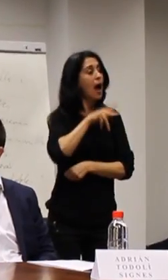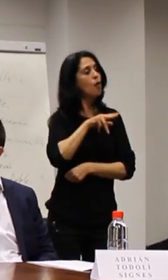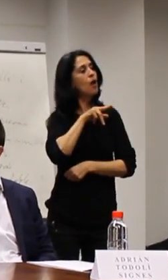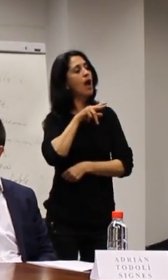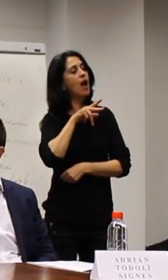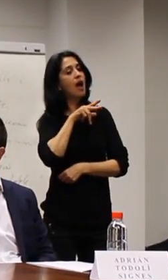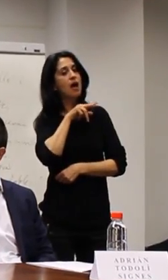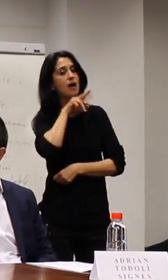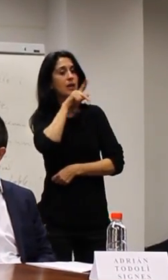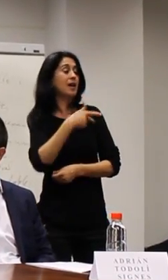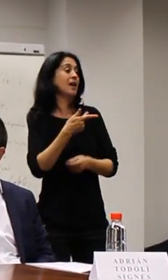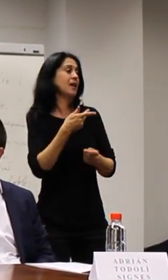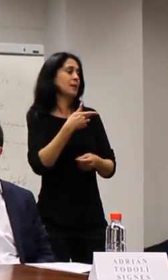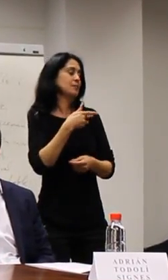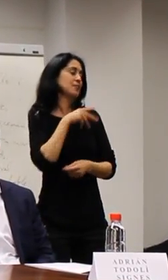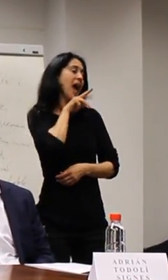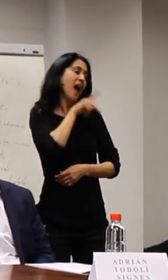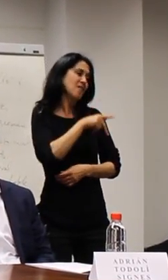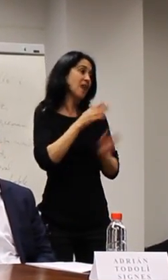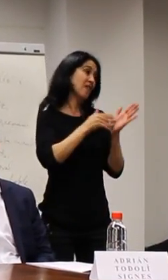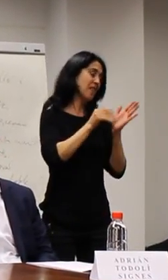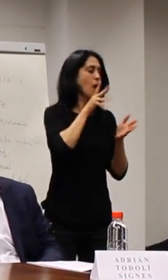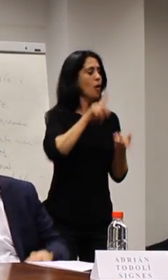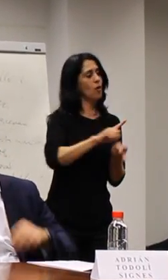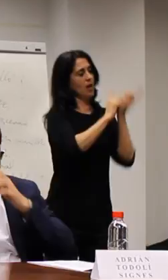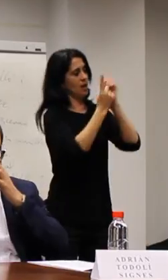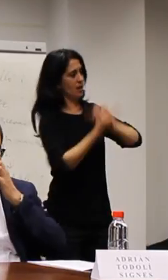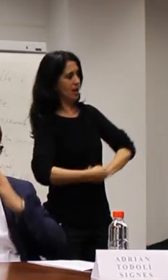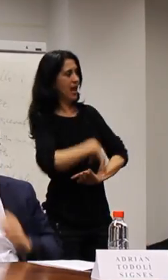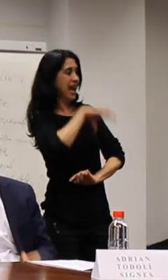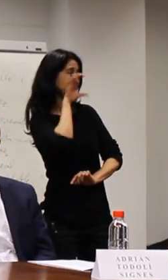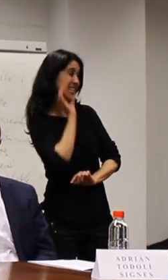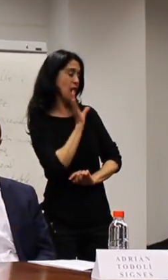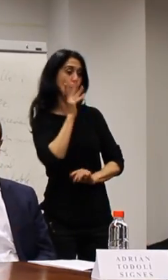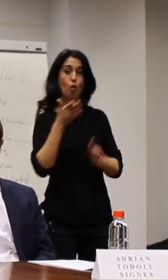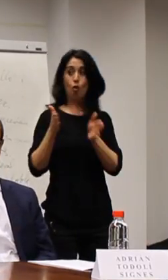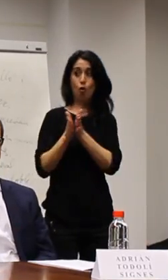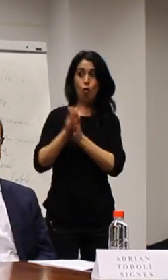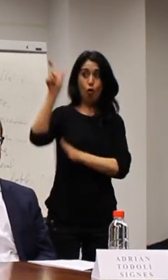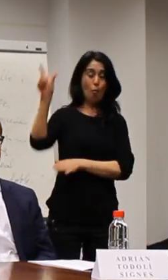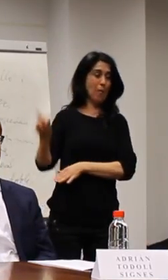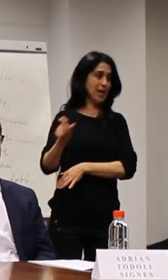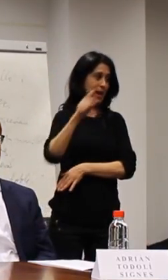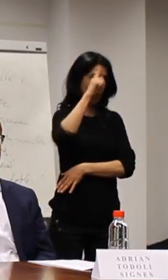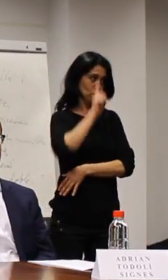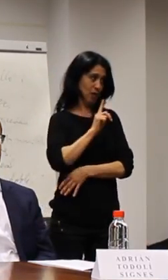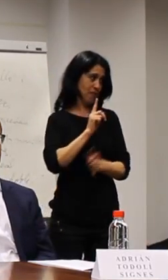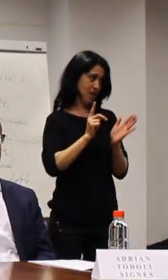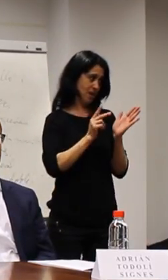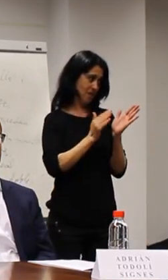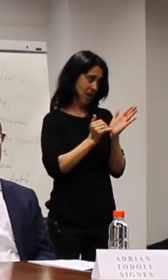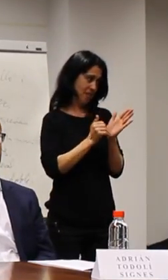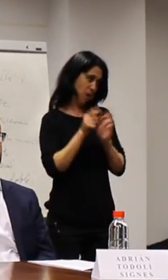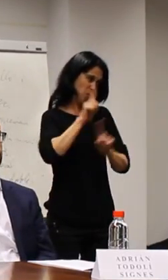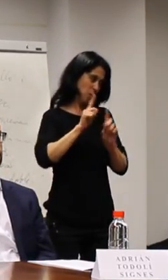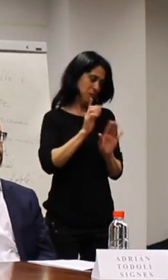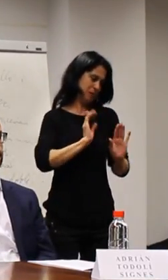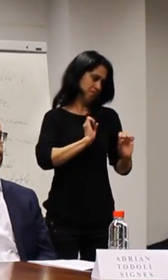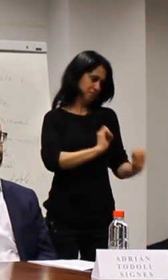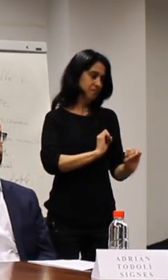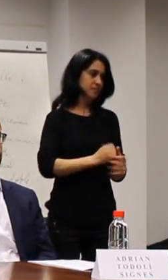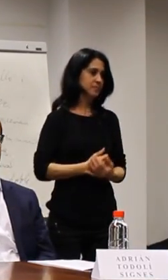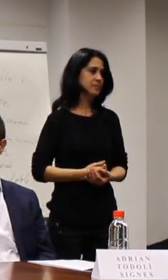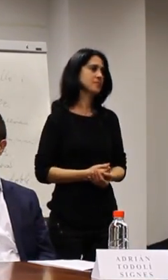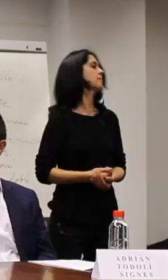la companya perquè no tinga problemes, espero que vosaltres ho entengueu, i